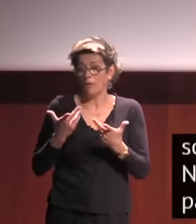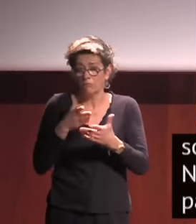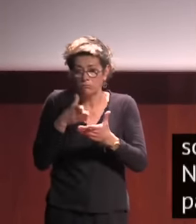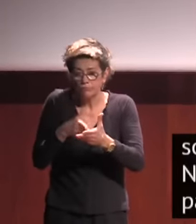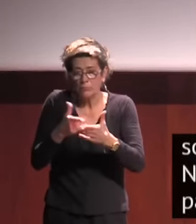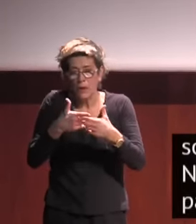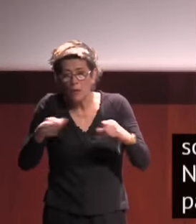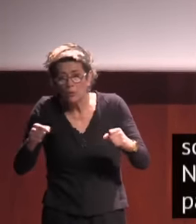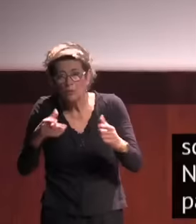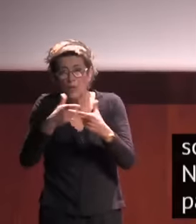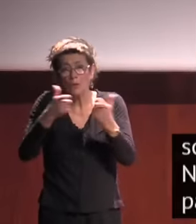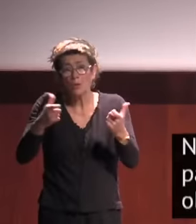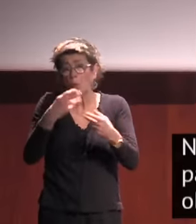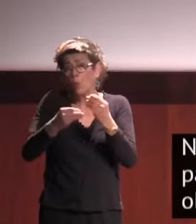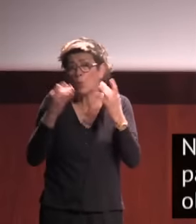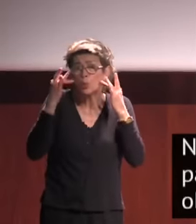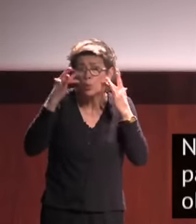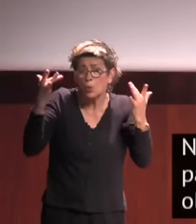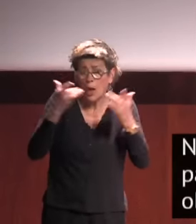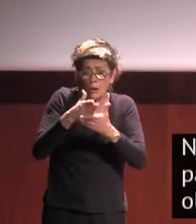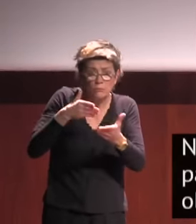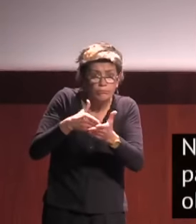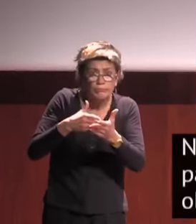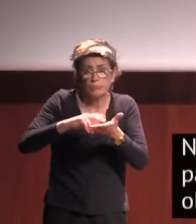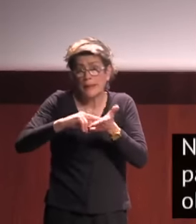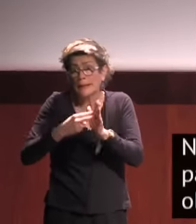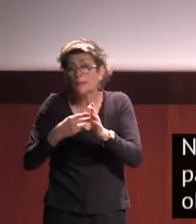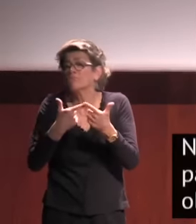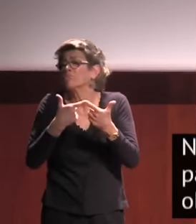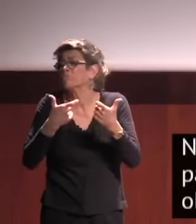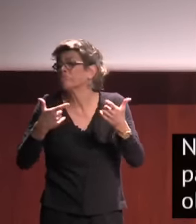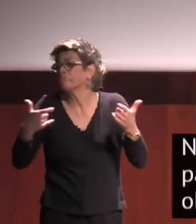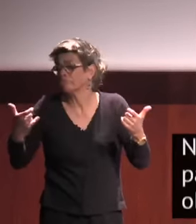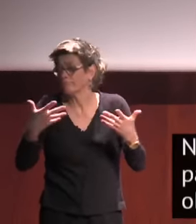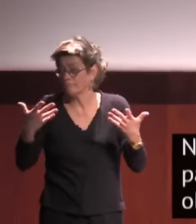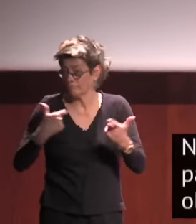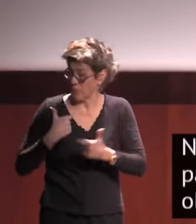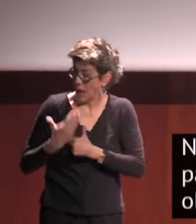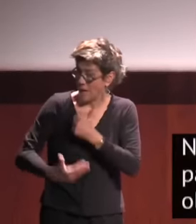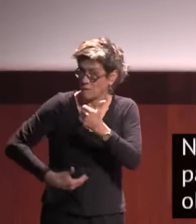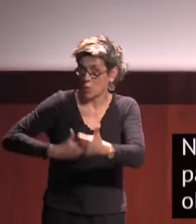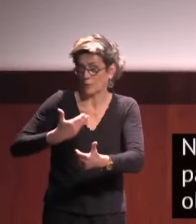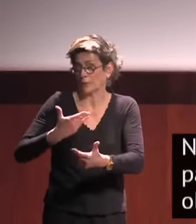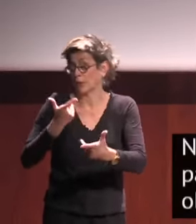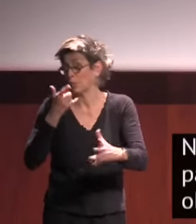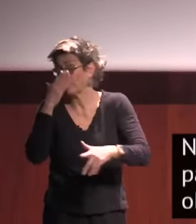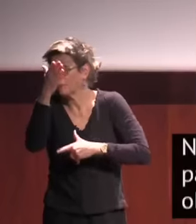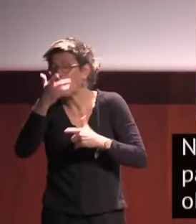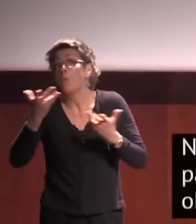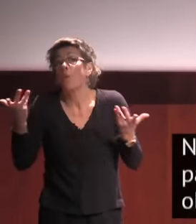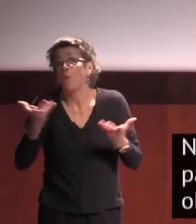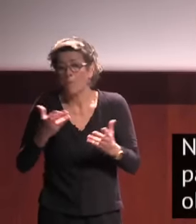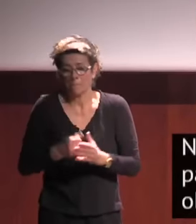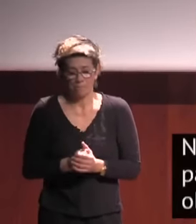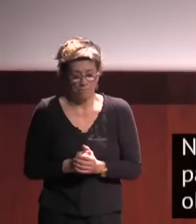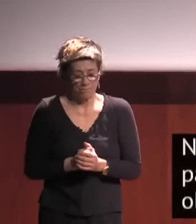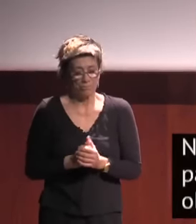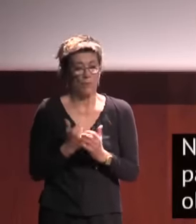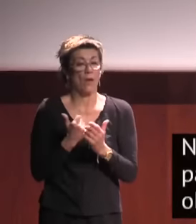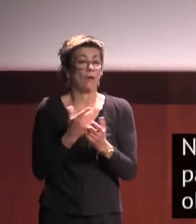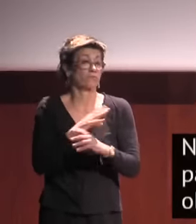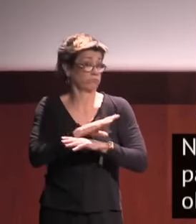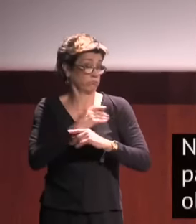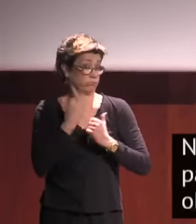institutionnels, obstacles culturels, obstacles techniques, de ses avancées et de ses perspectives. Nous proposerons donc au